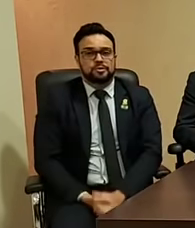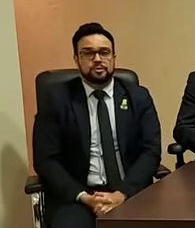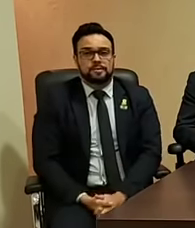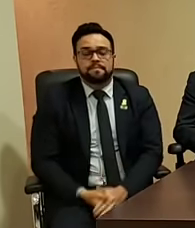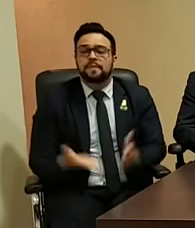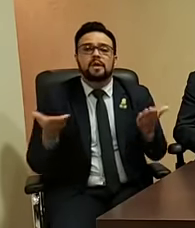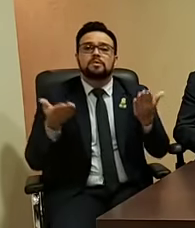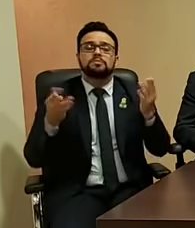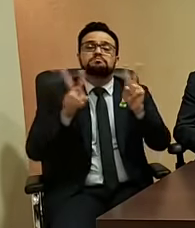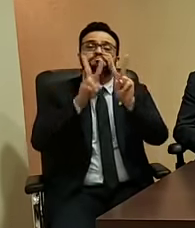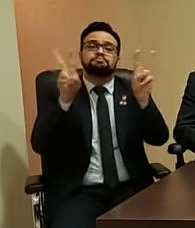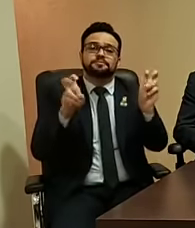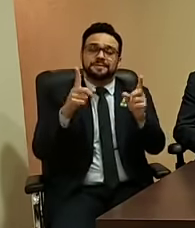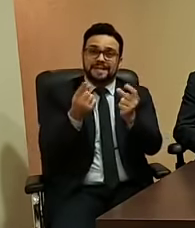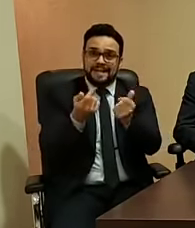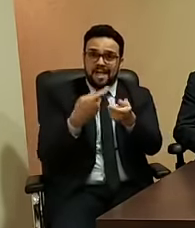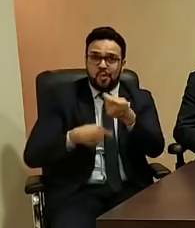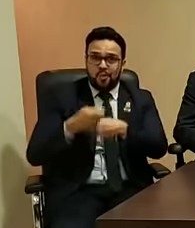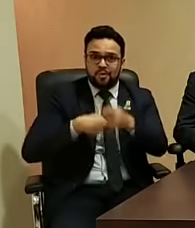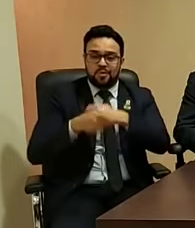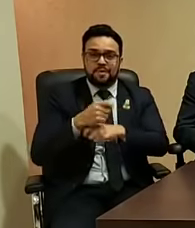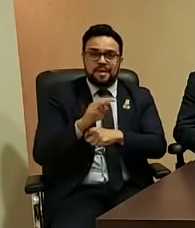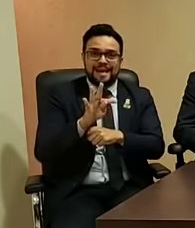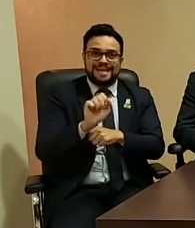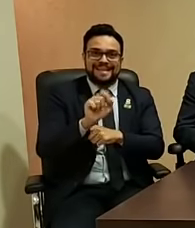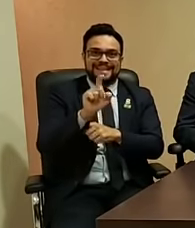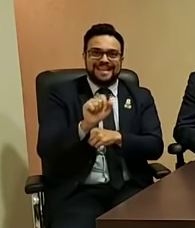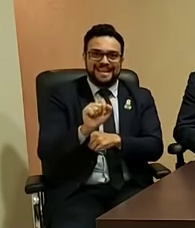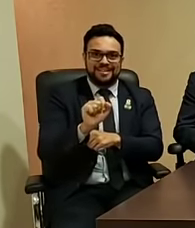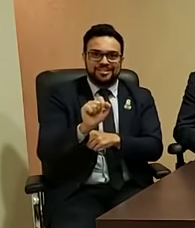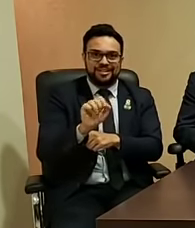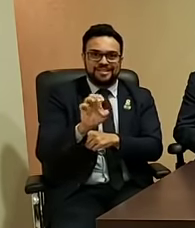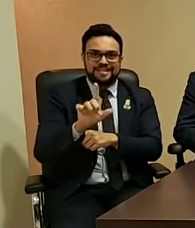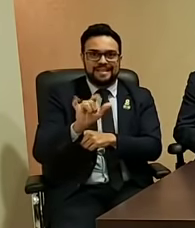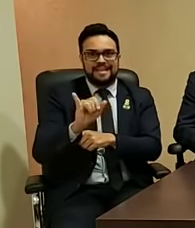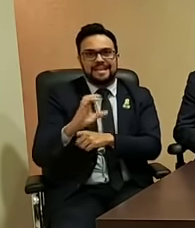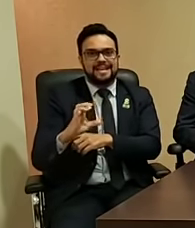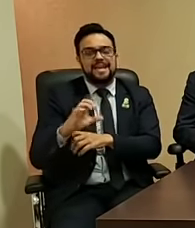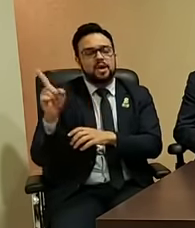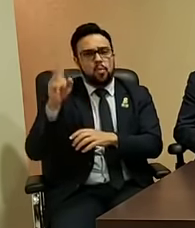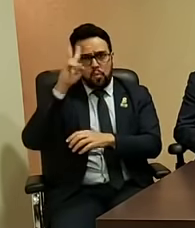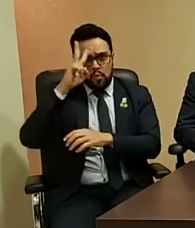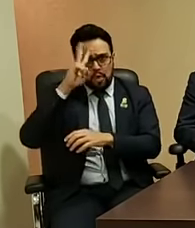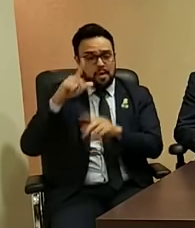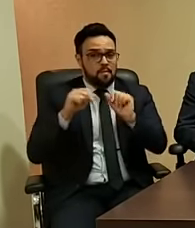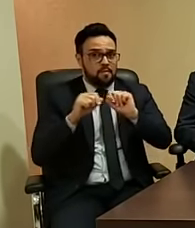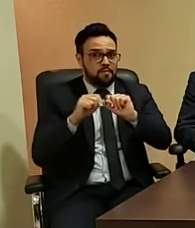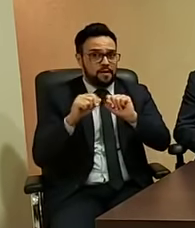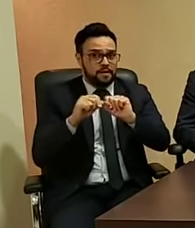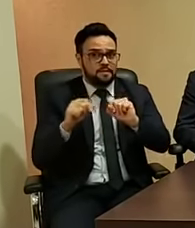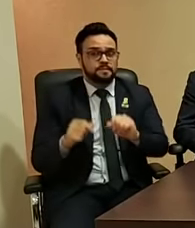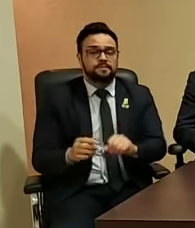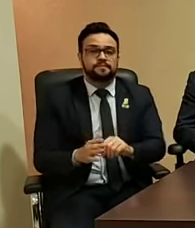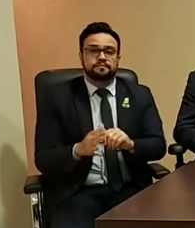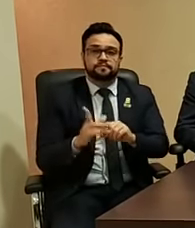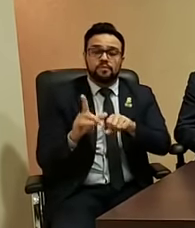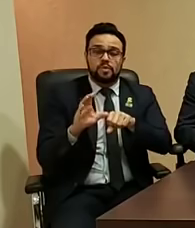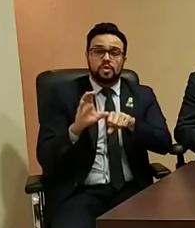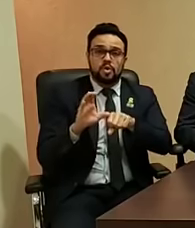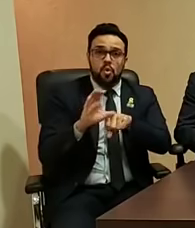Vamos lá falar um pouquinho de economia aqui. A taxa Selic, né? Eu lembro quando foi feita a Constituição, por causa da